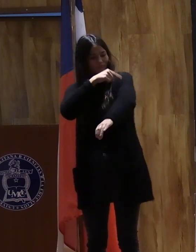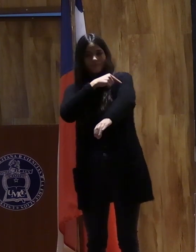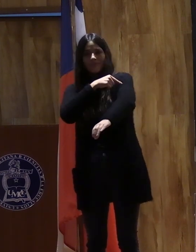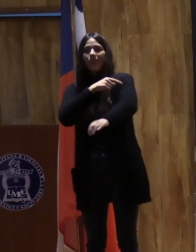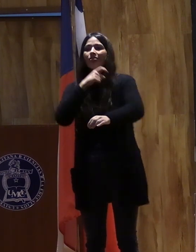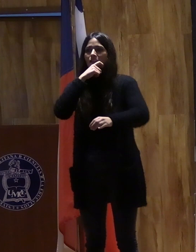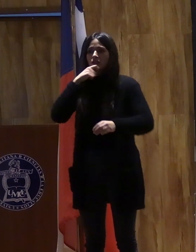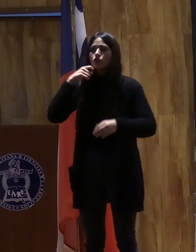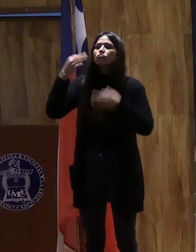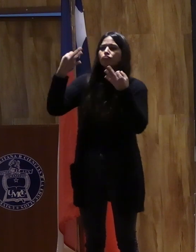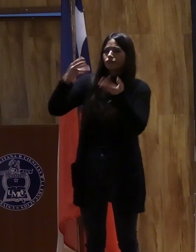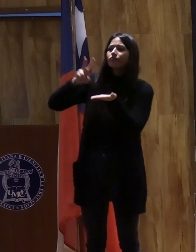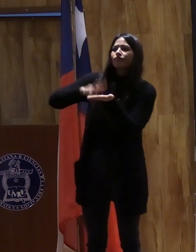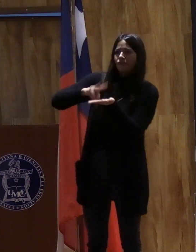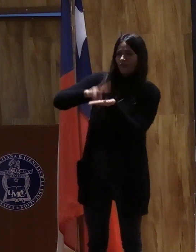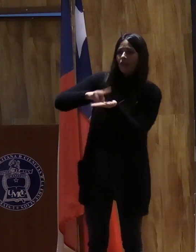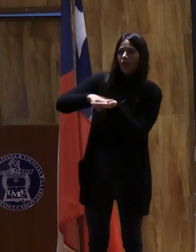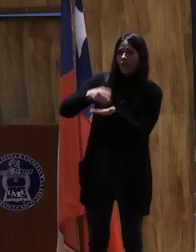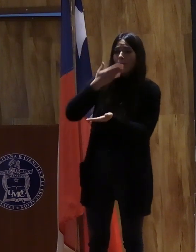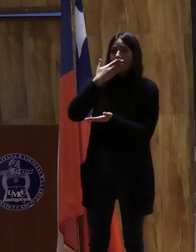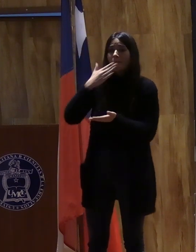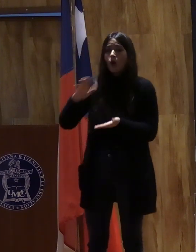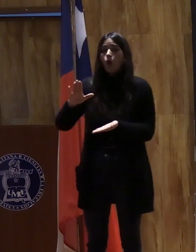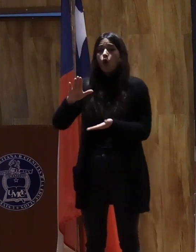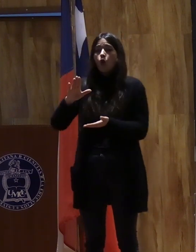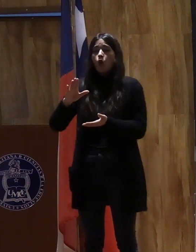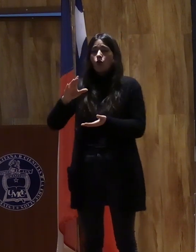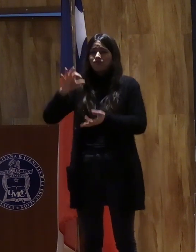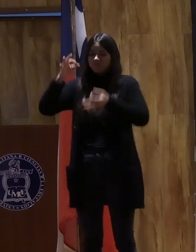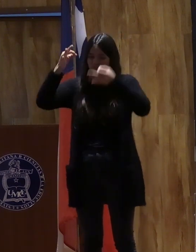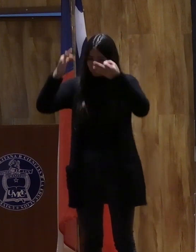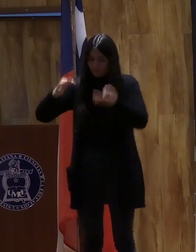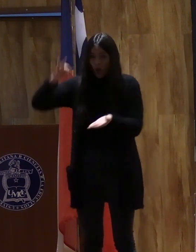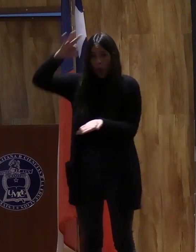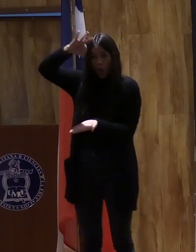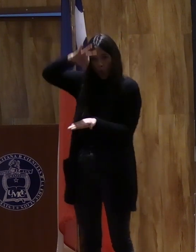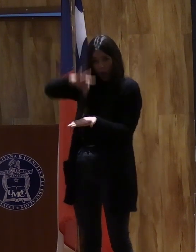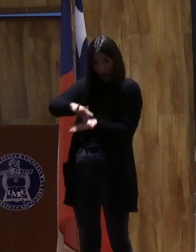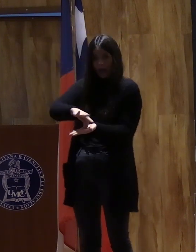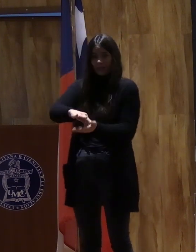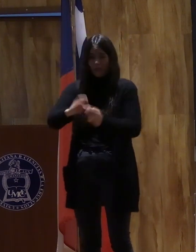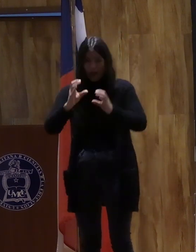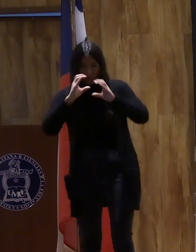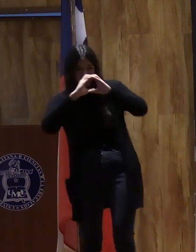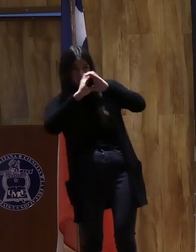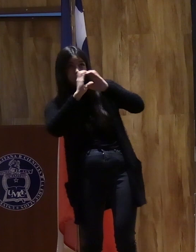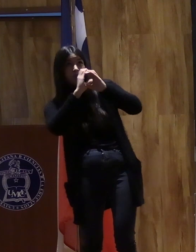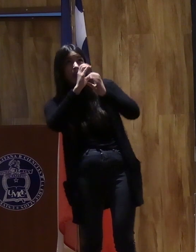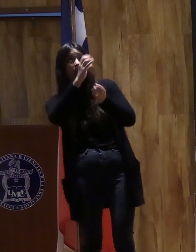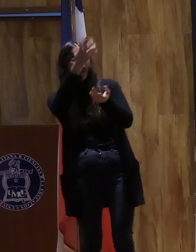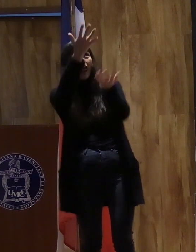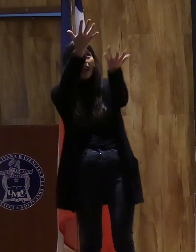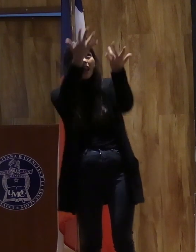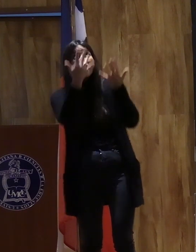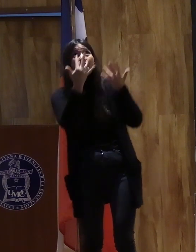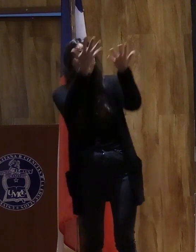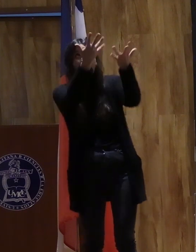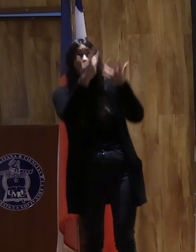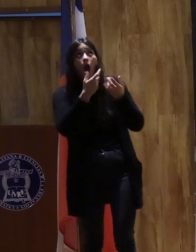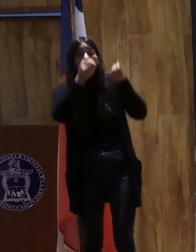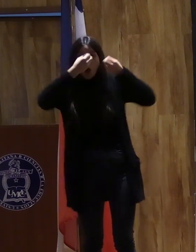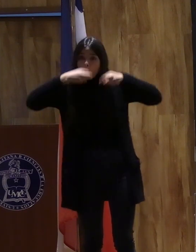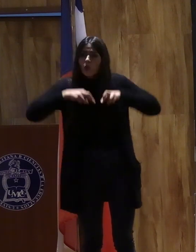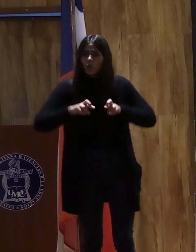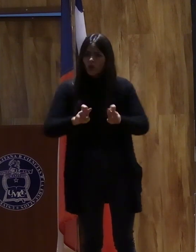que efectivamente los mejores lugares para sacarle el jugo a la energía solar, sin ninguna duda, y eso es una oportunidad